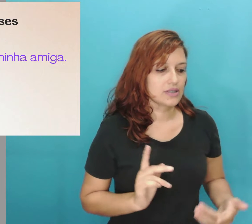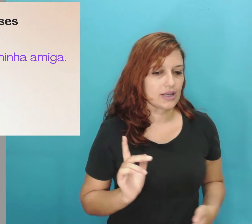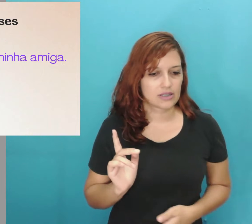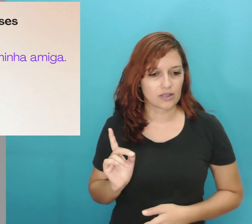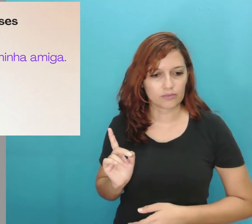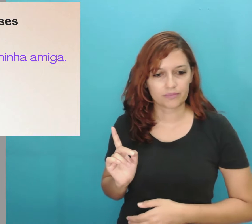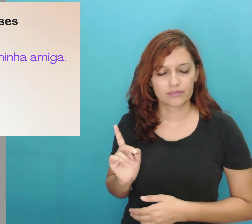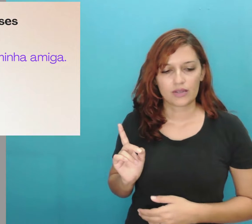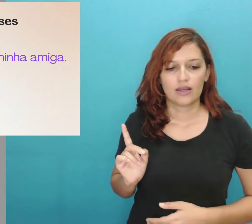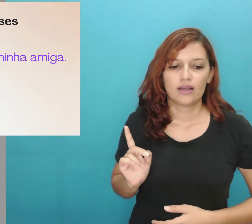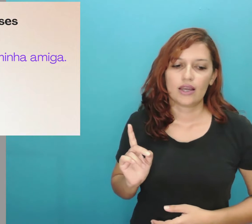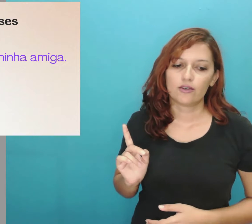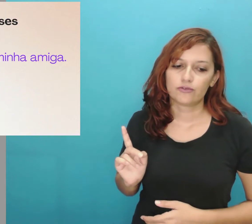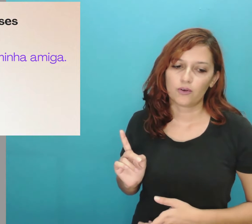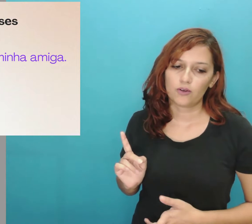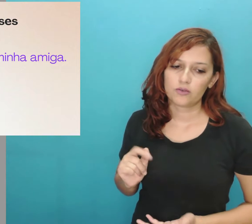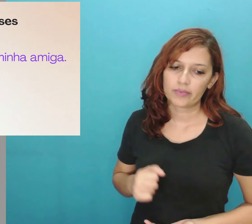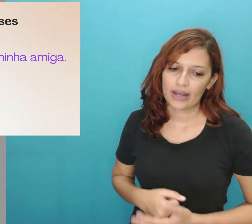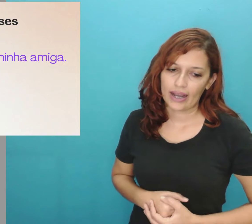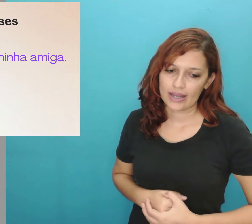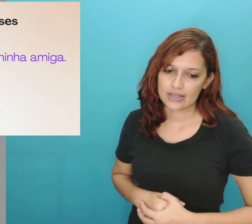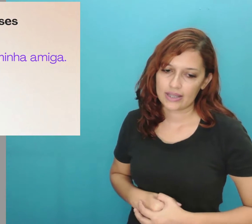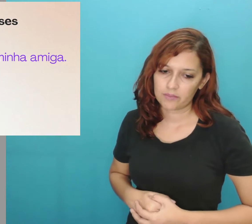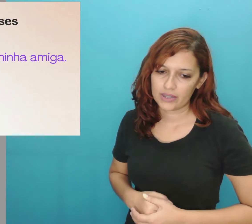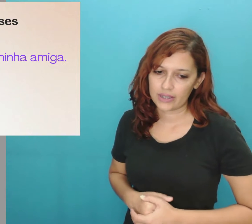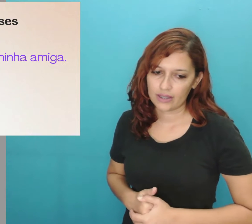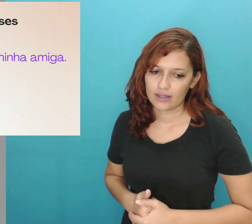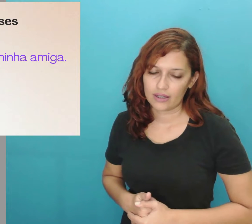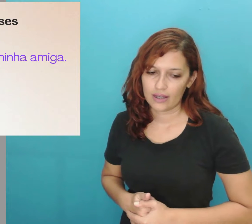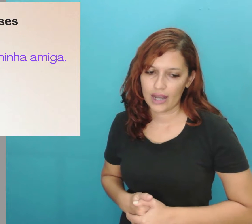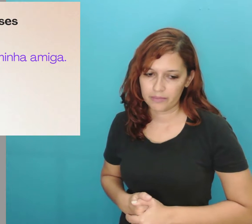assim, eu vou para a casa da minha amiga.